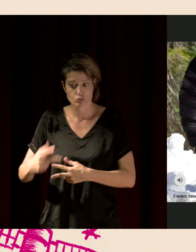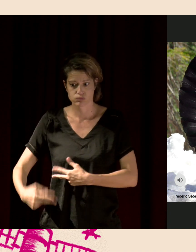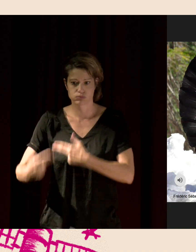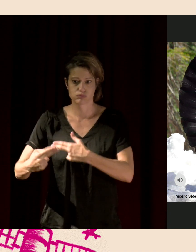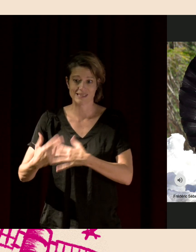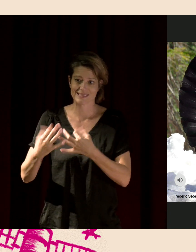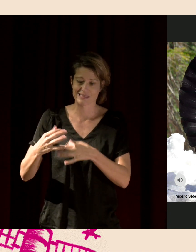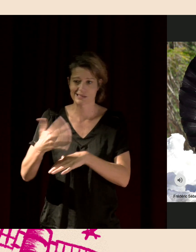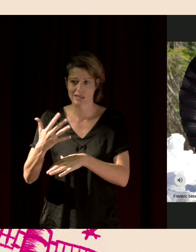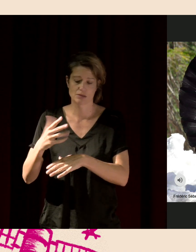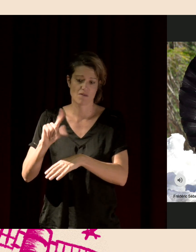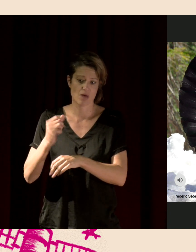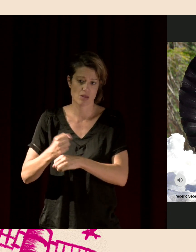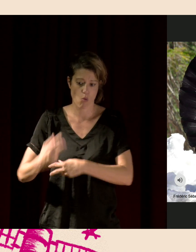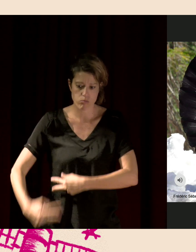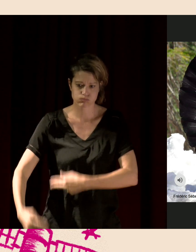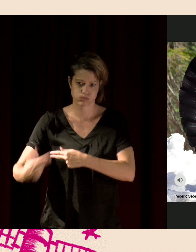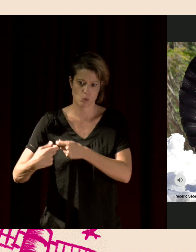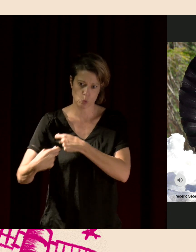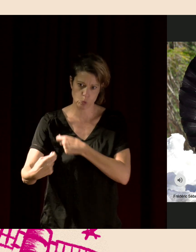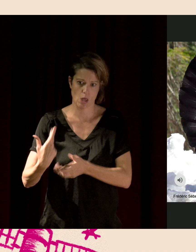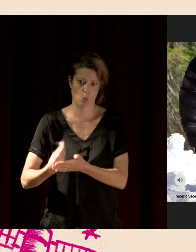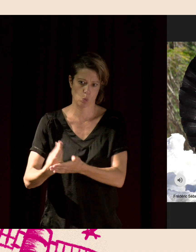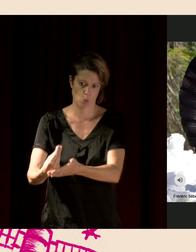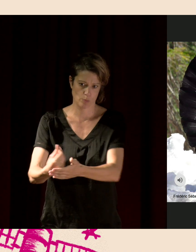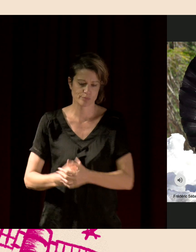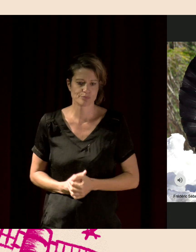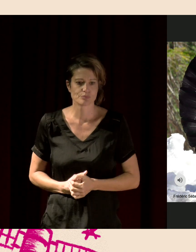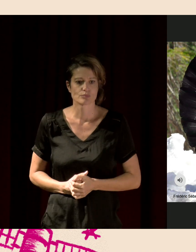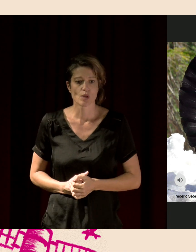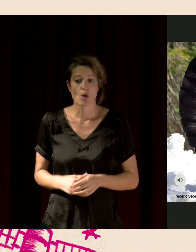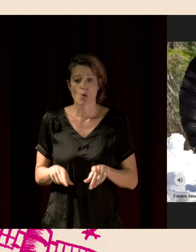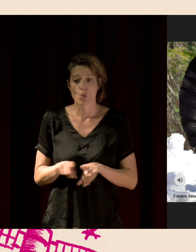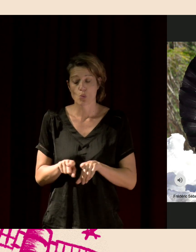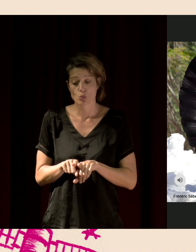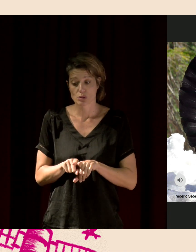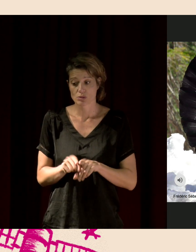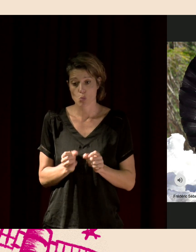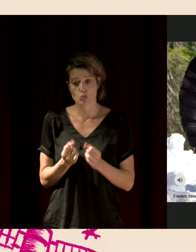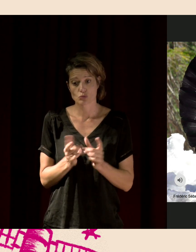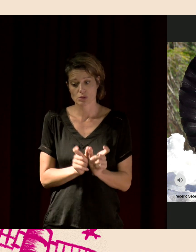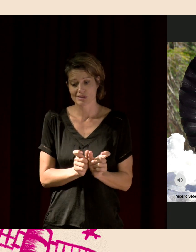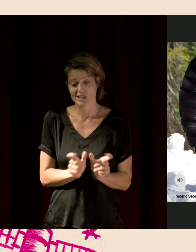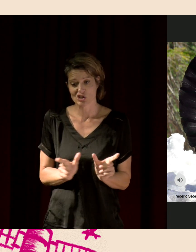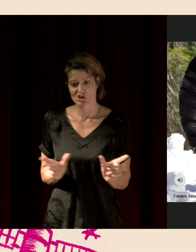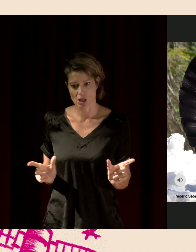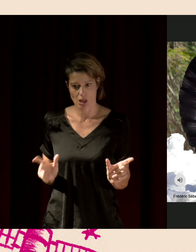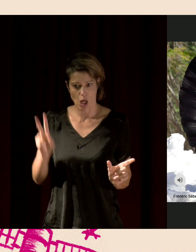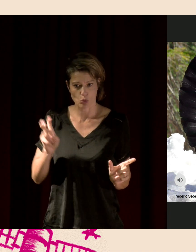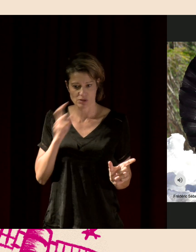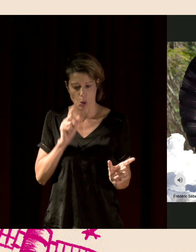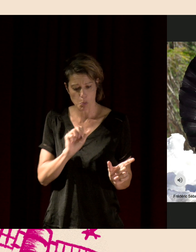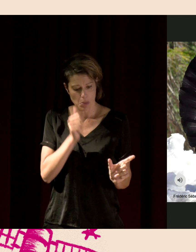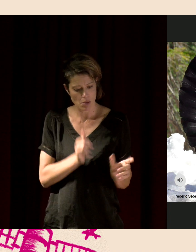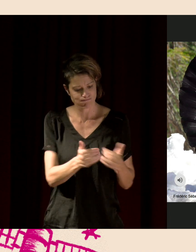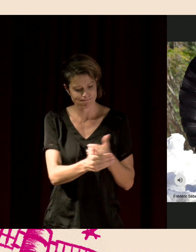ans. Alors, on étudie après les sons de cette forêt à différentes échelles écologiques. La première, c'est celle de la population. La population, c'est un ensemble